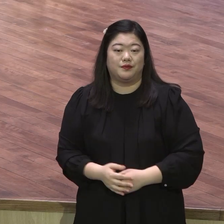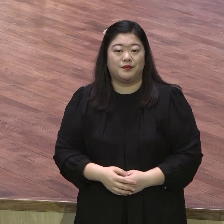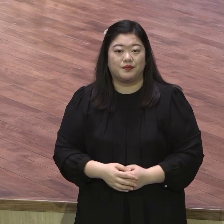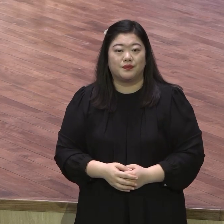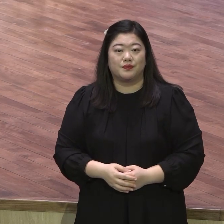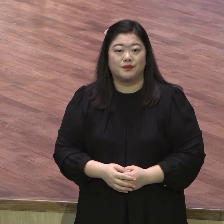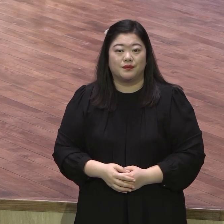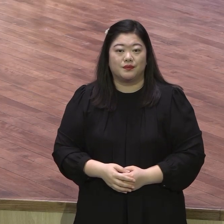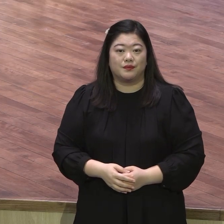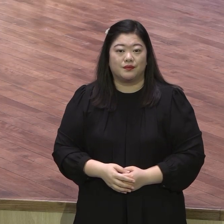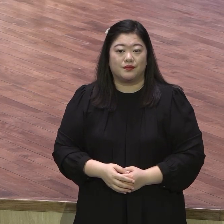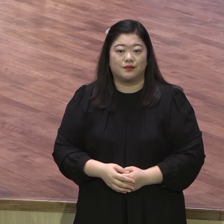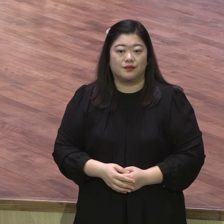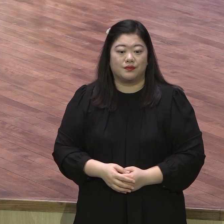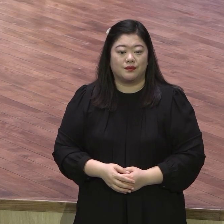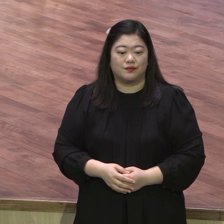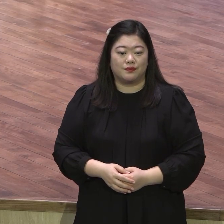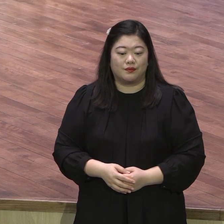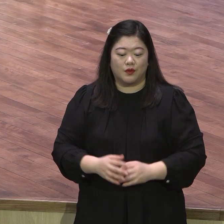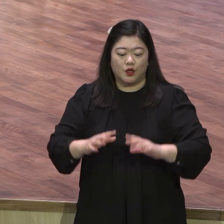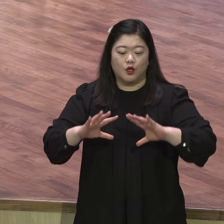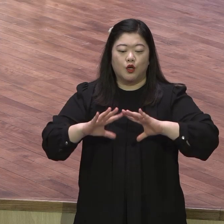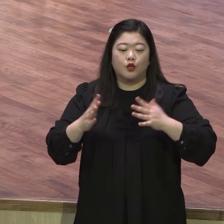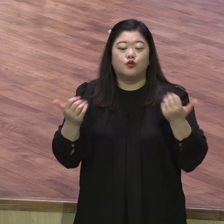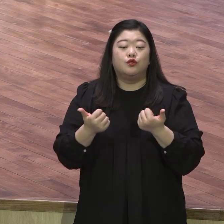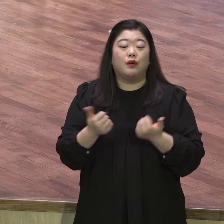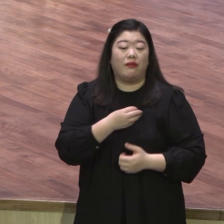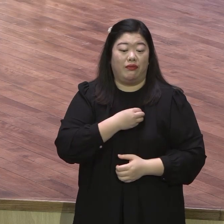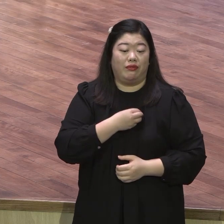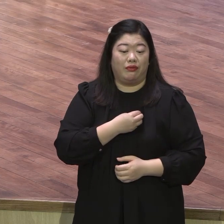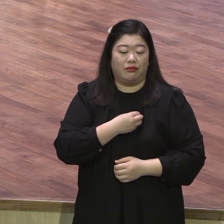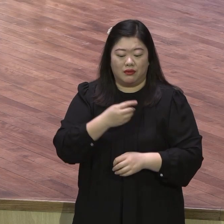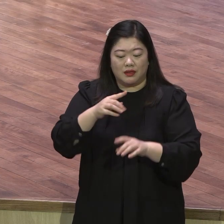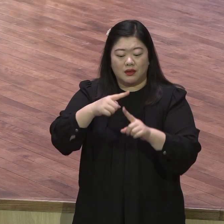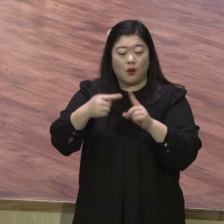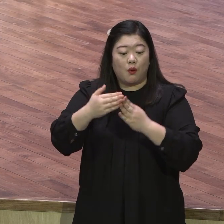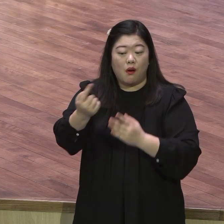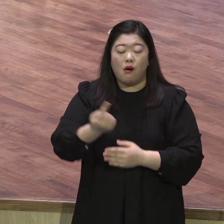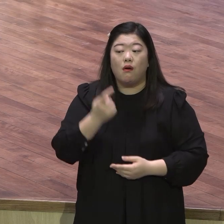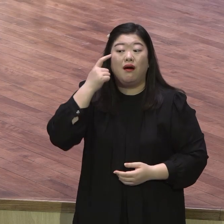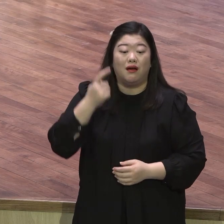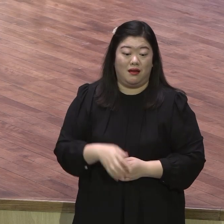저 정치인들 다 서론의 인생 빨리 본론을 바꿔줘야 돼요.